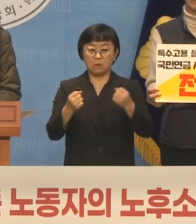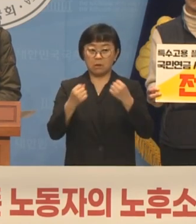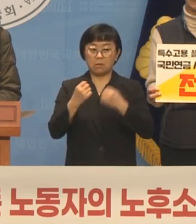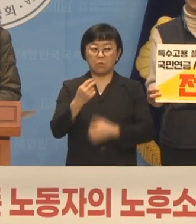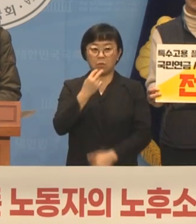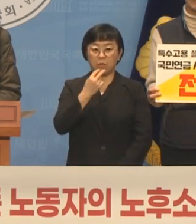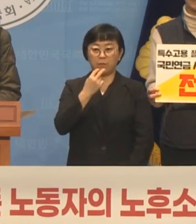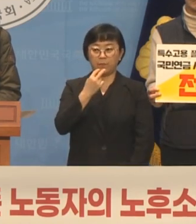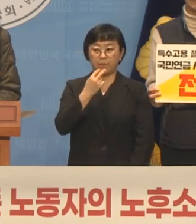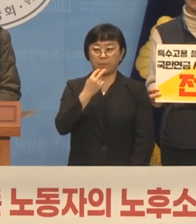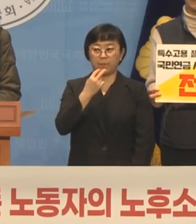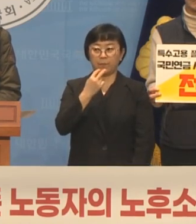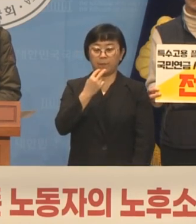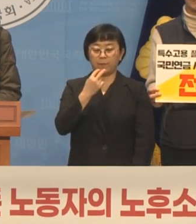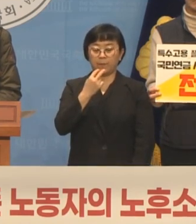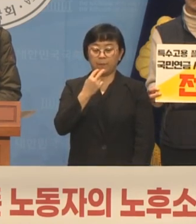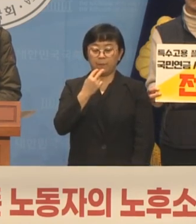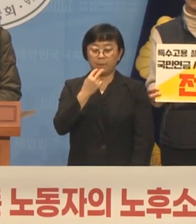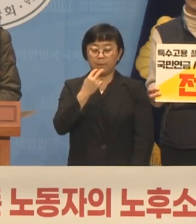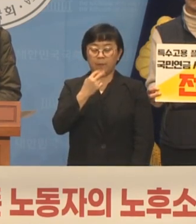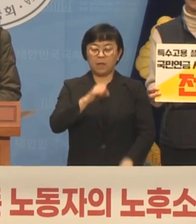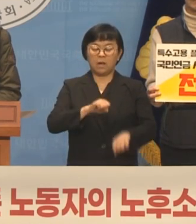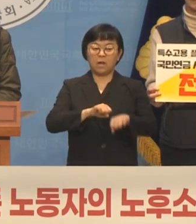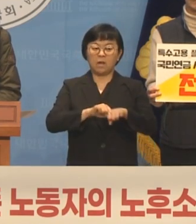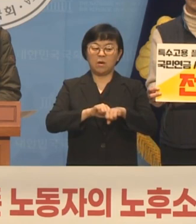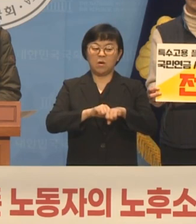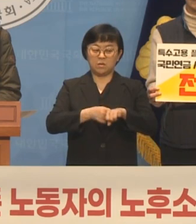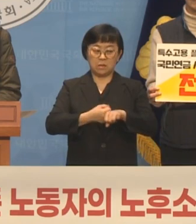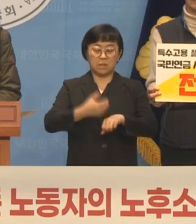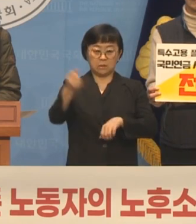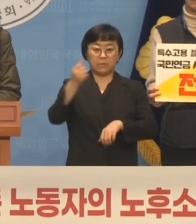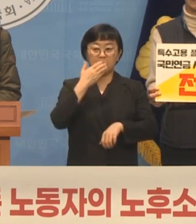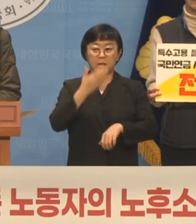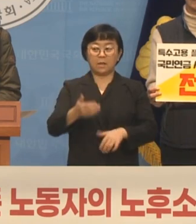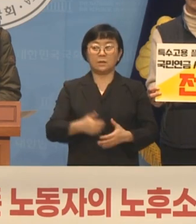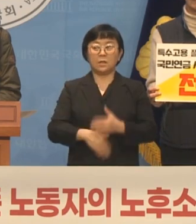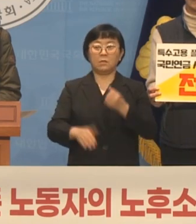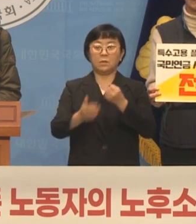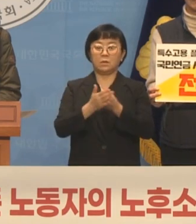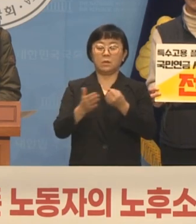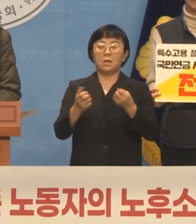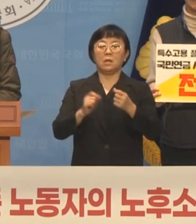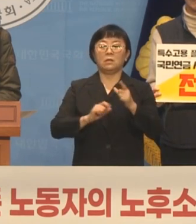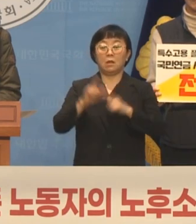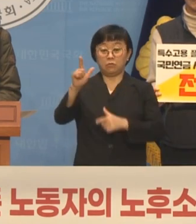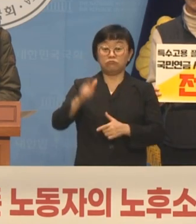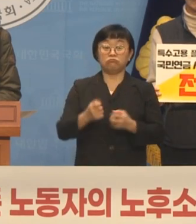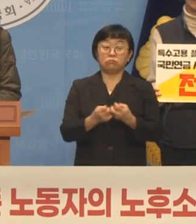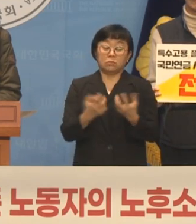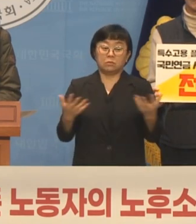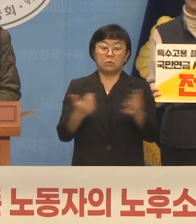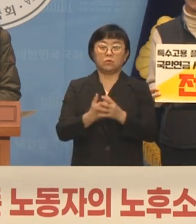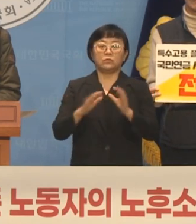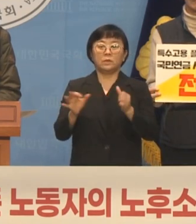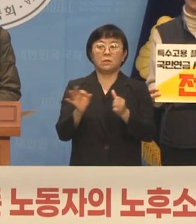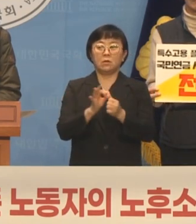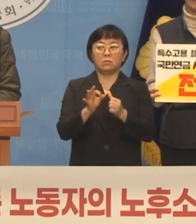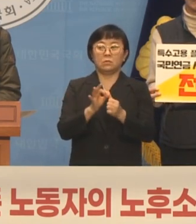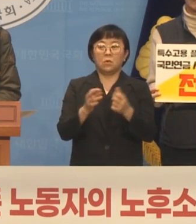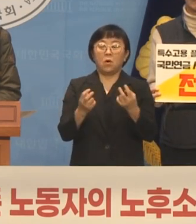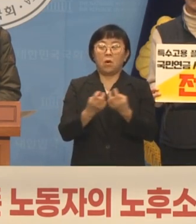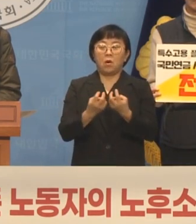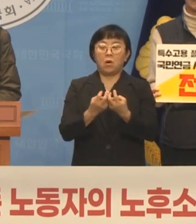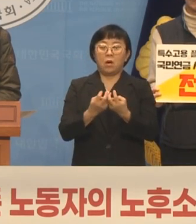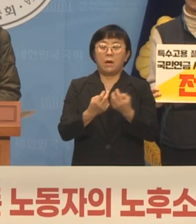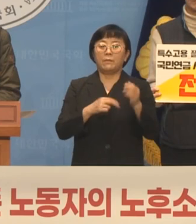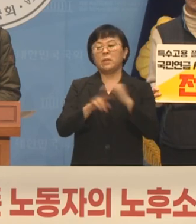건강보험은 그래도 강제적으로 걷어가니까 대부분 내고 있는데 국민연금은 어떻게든